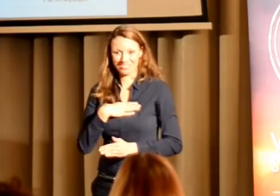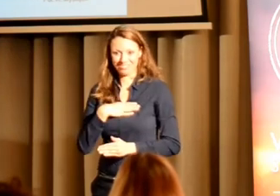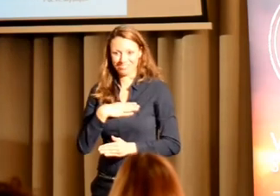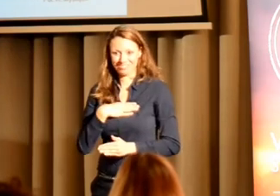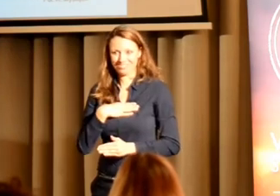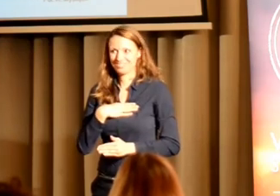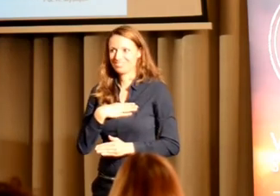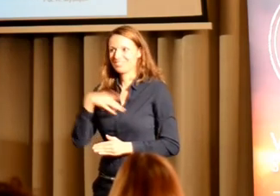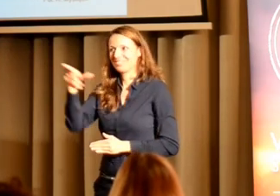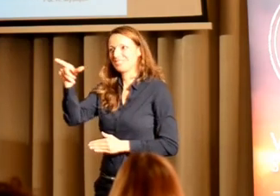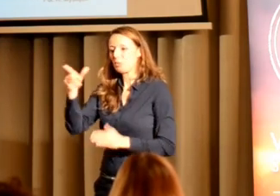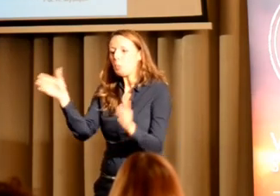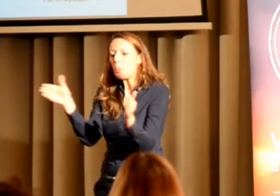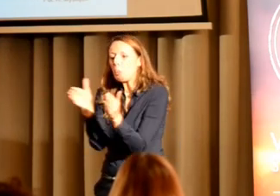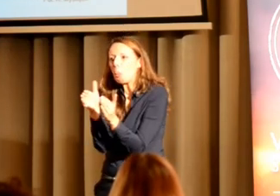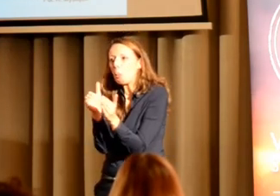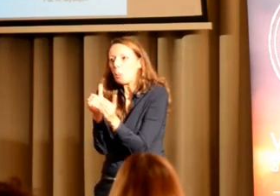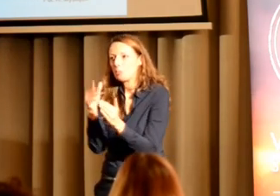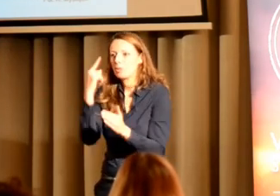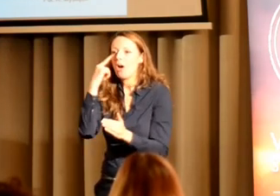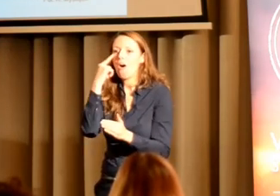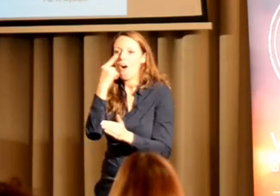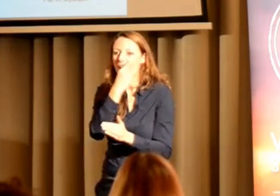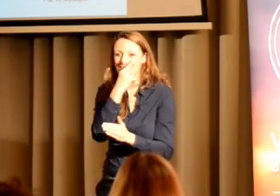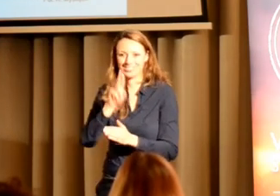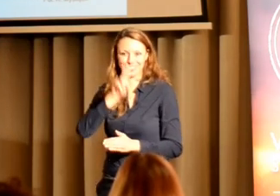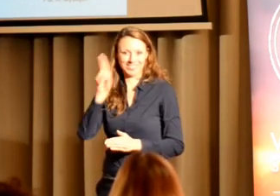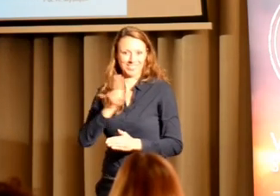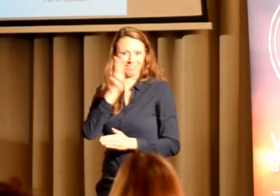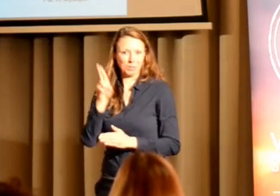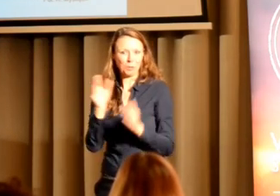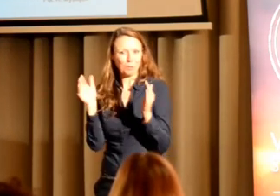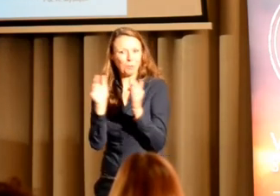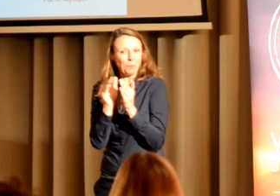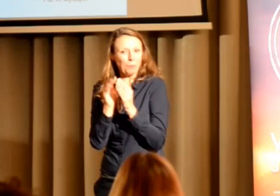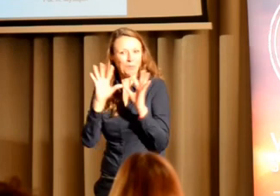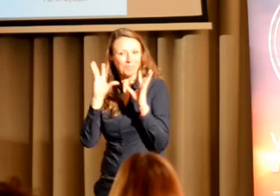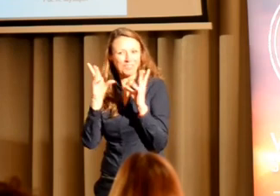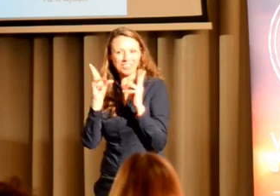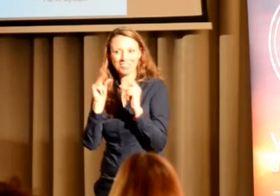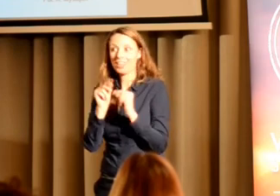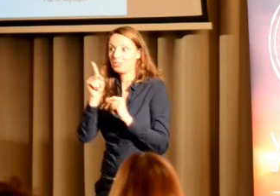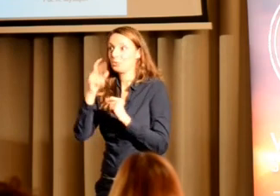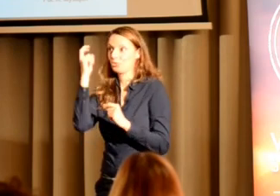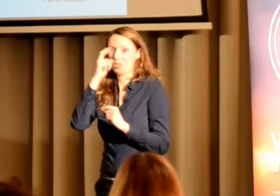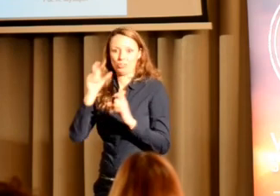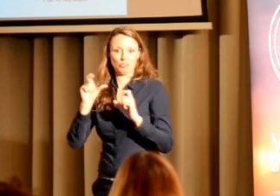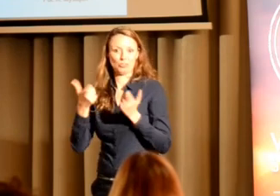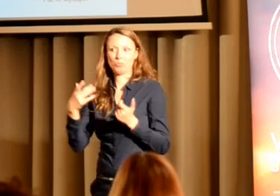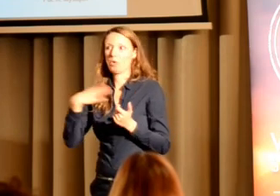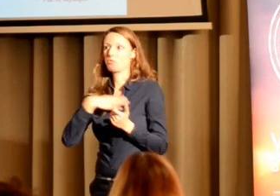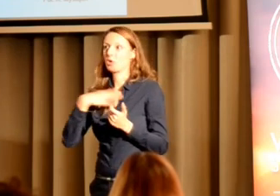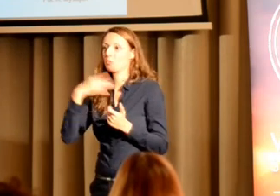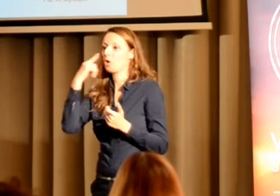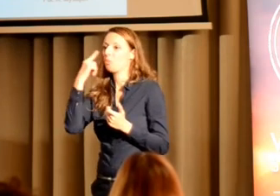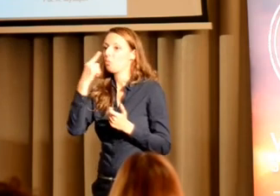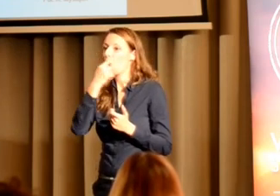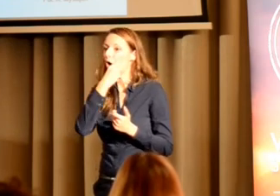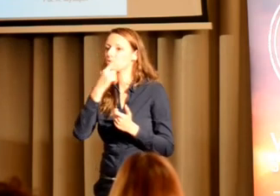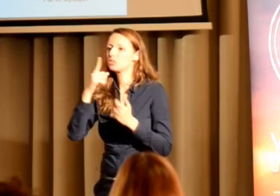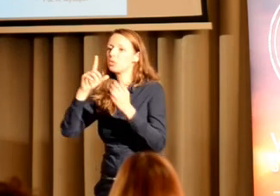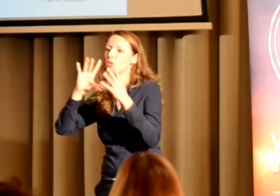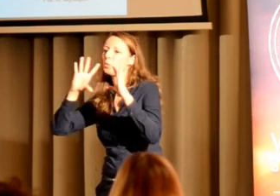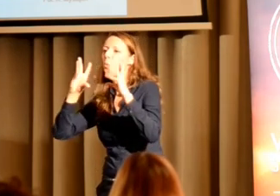początku takie są właśnie rozkoszne, niebieskookie. Tutaj ciekawostka. Wilki mają piękne bursztynowe